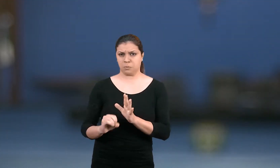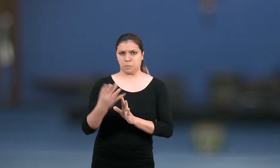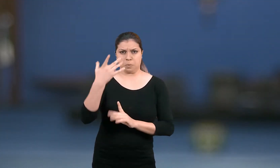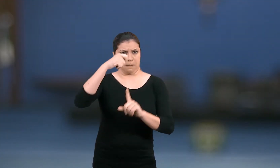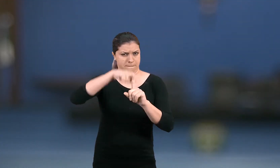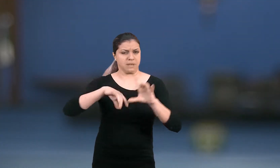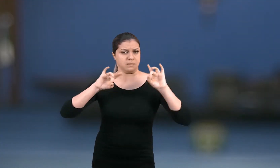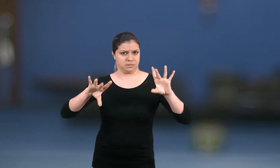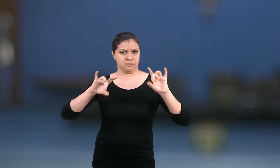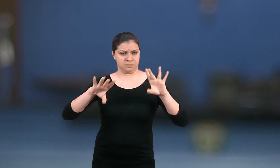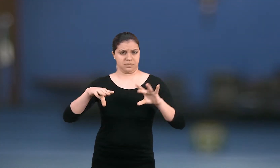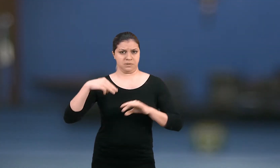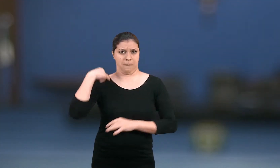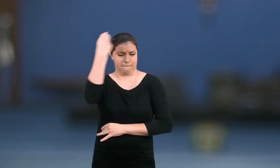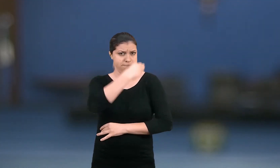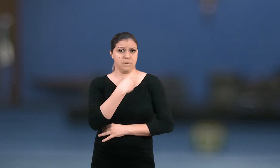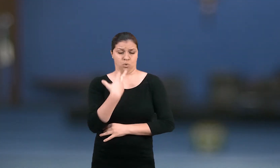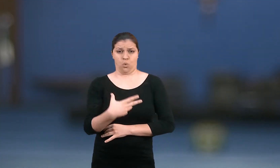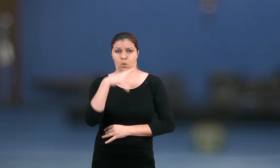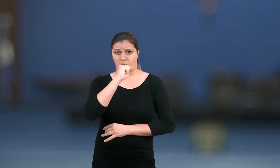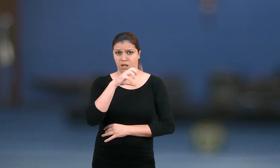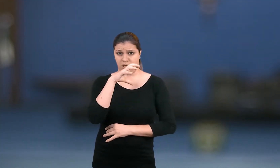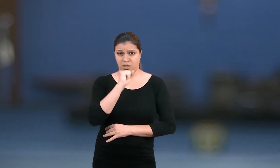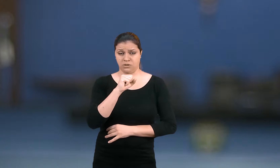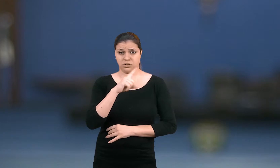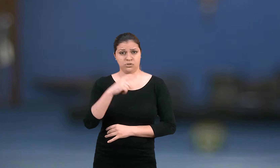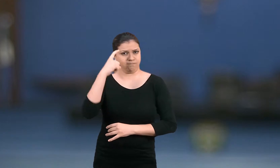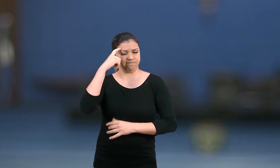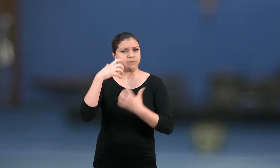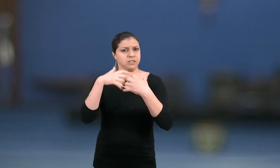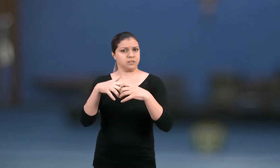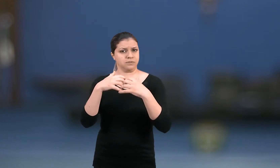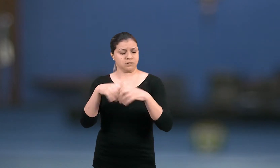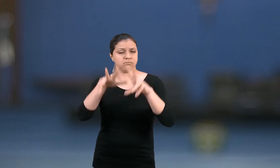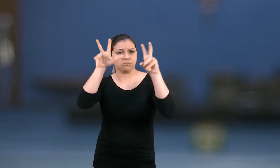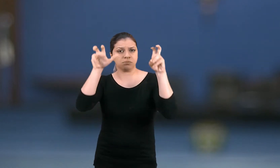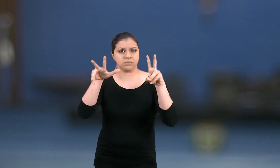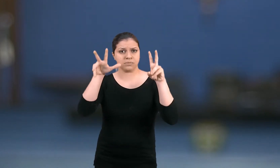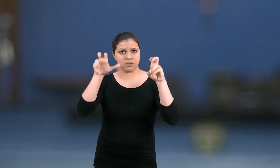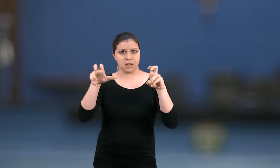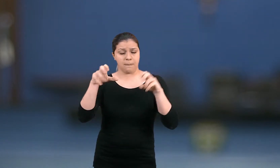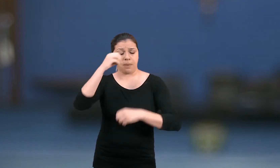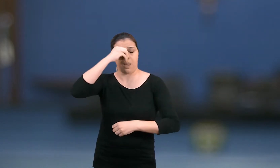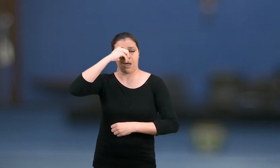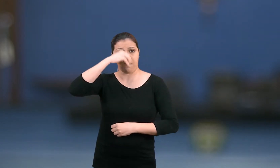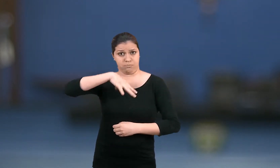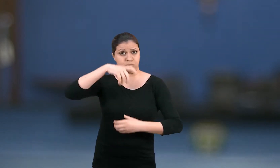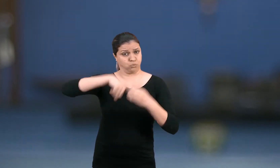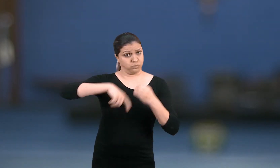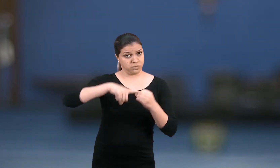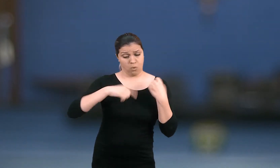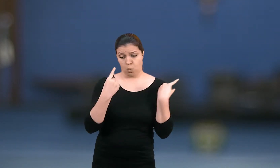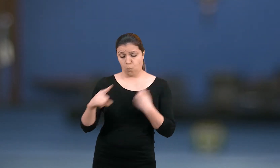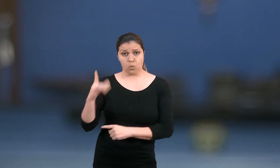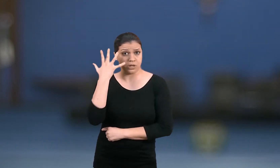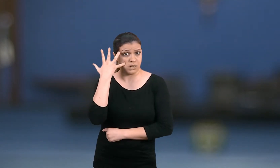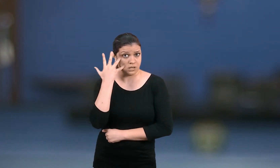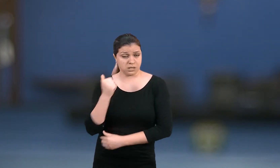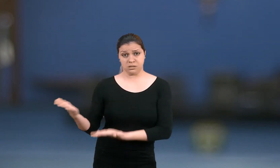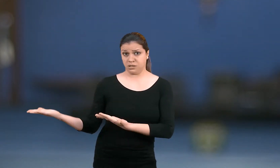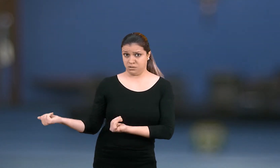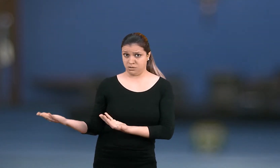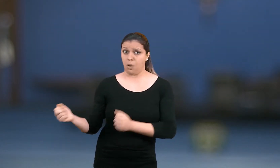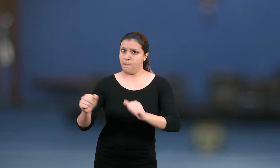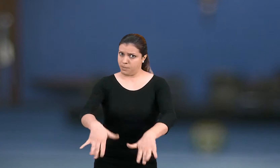Entre as várias mobilizações do Maio Laranja, que é o mês dedicado à reflexão em torno do abuso sexual contra